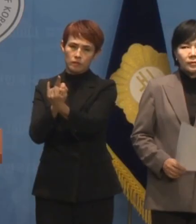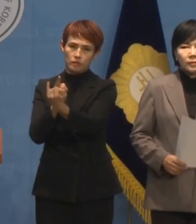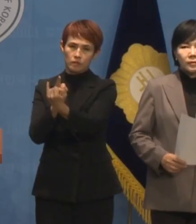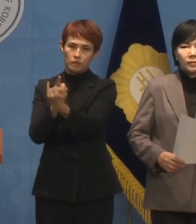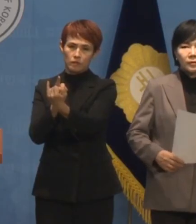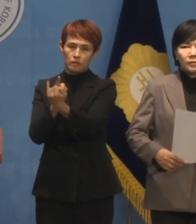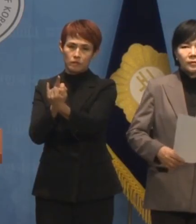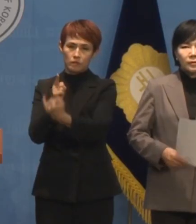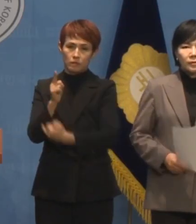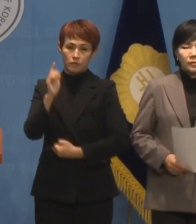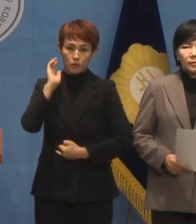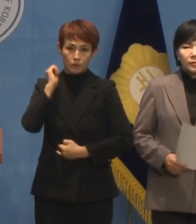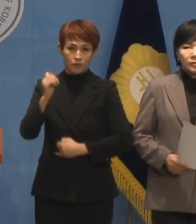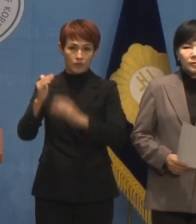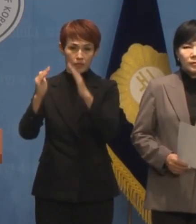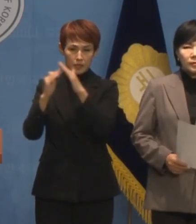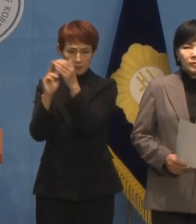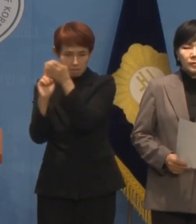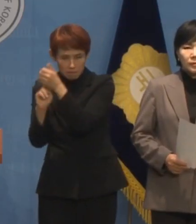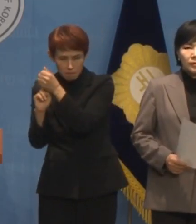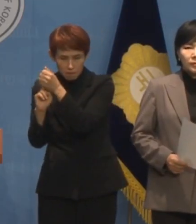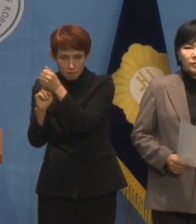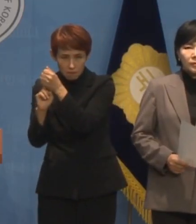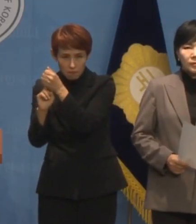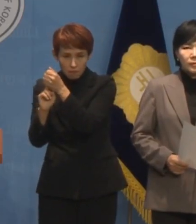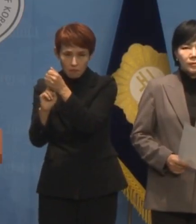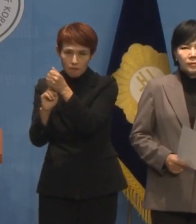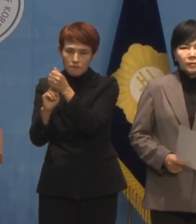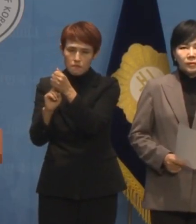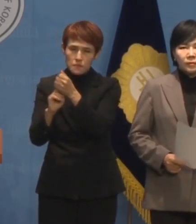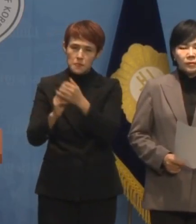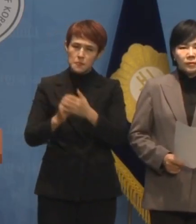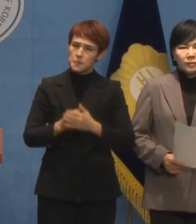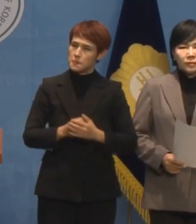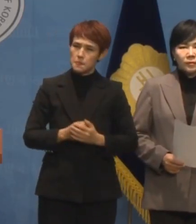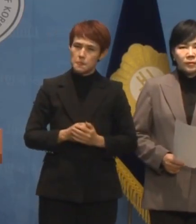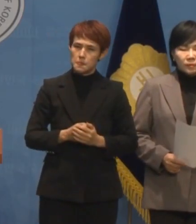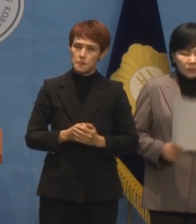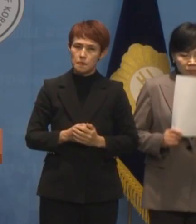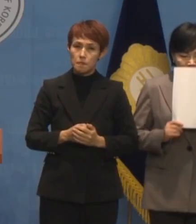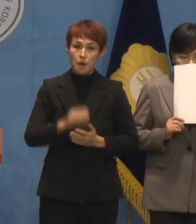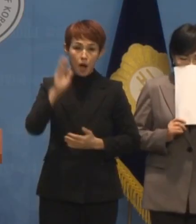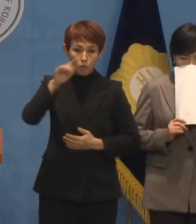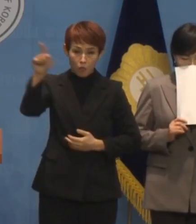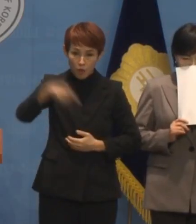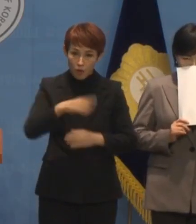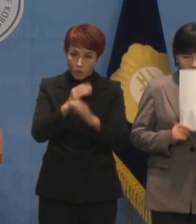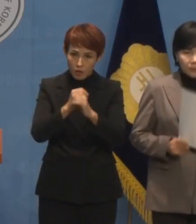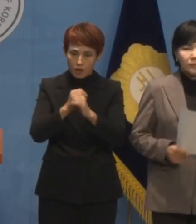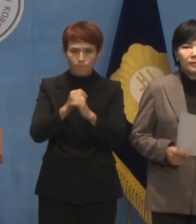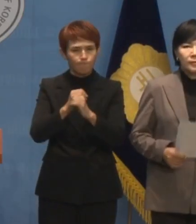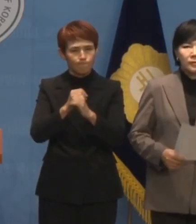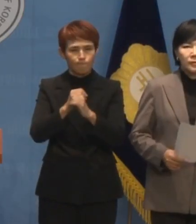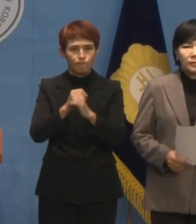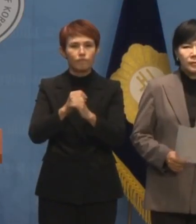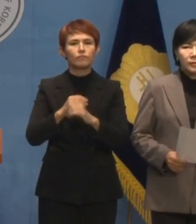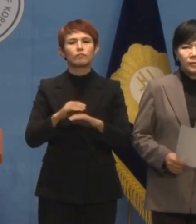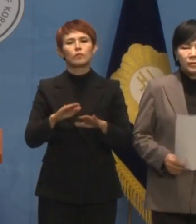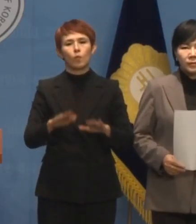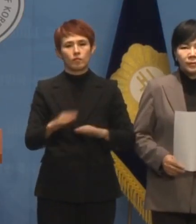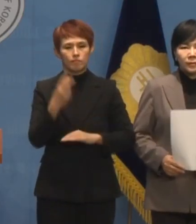한남동 관저에만 숨어 있을 것인지 등등에 대한 저희 법사위원님들의 입장을 밝히기 위해 섰습니다. 오신